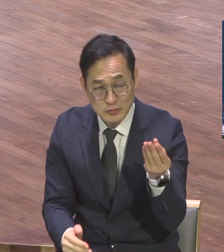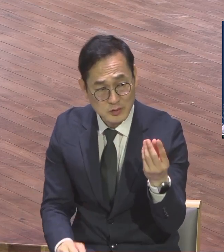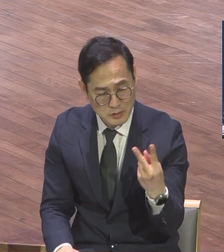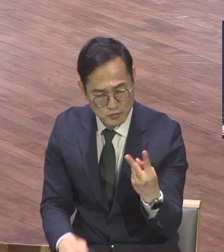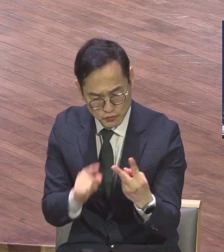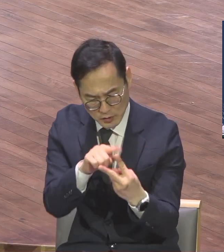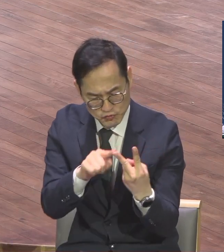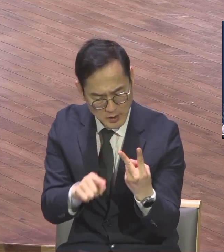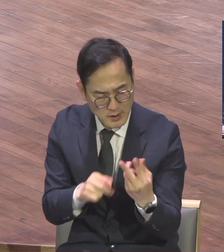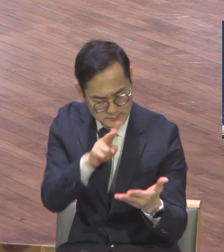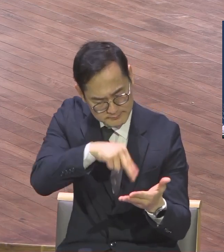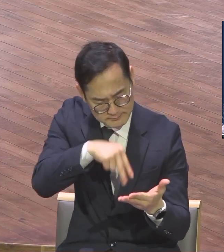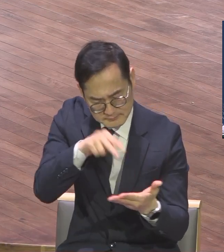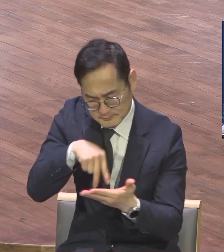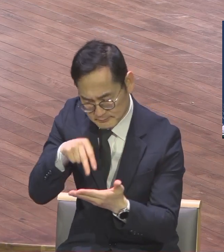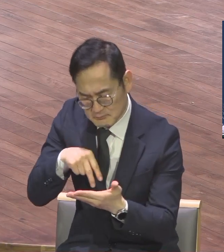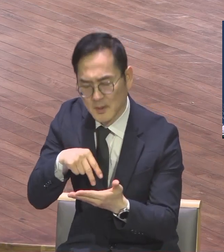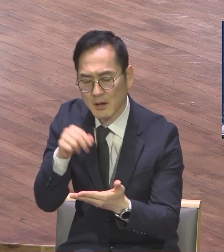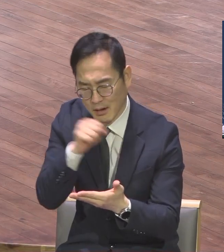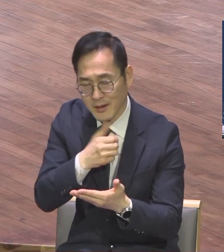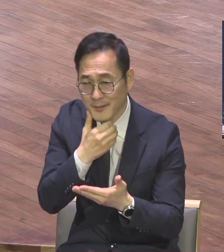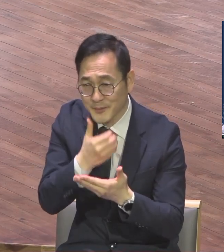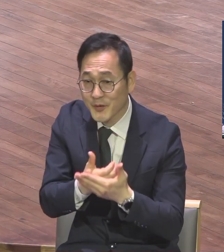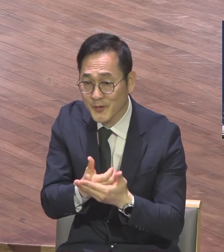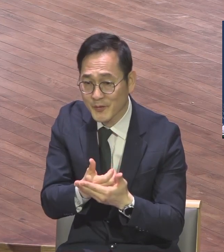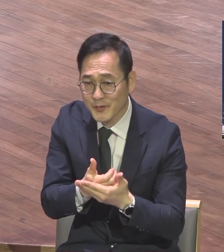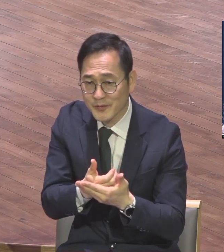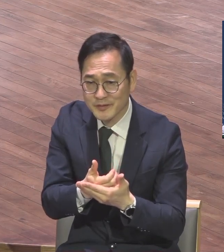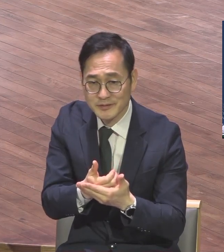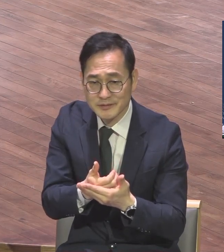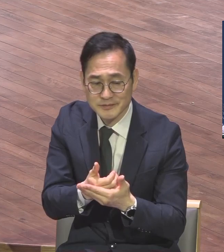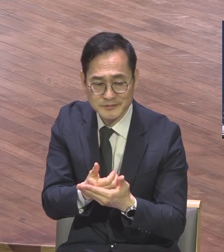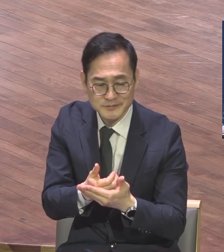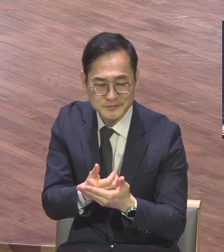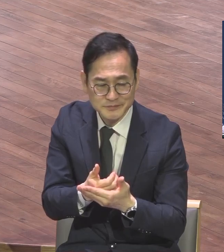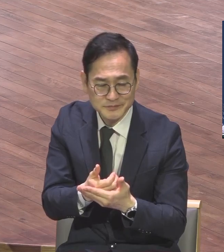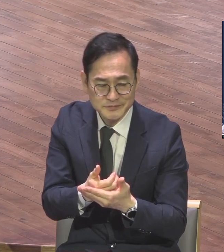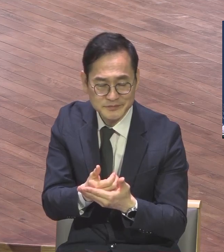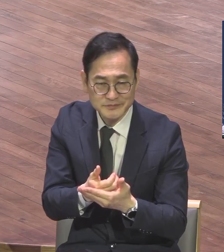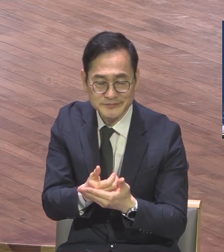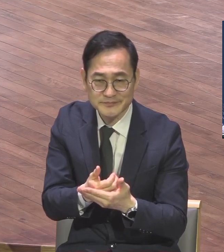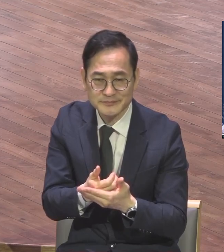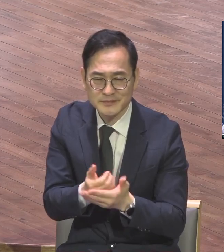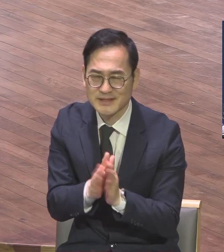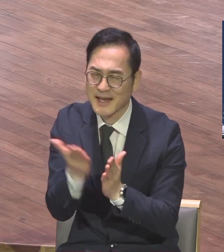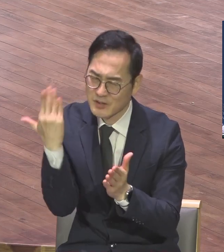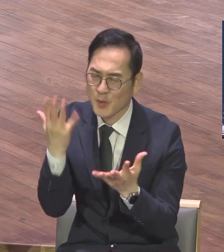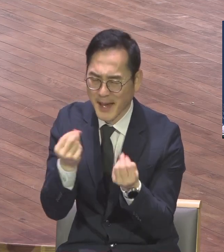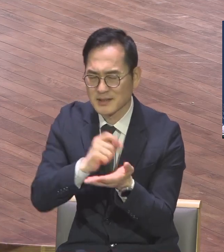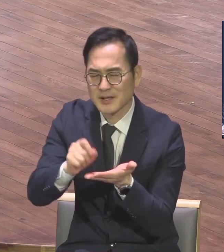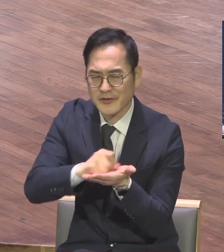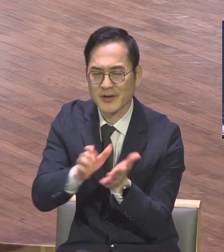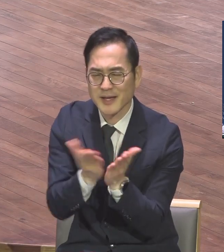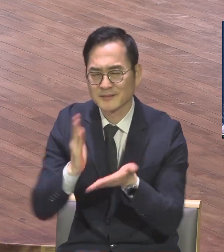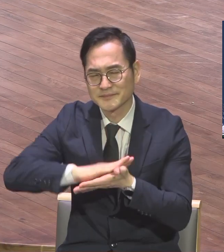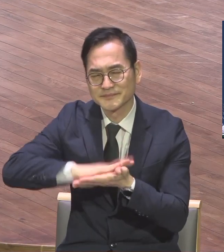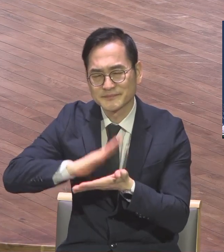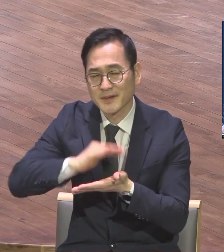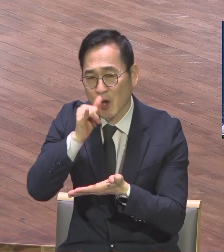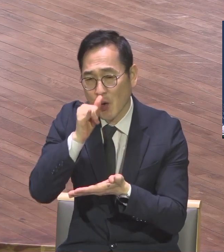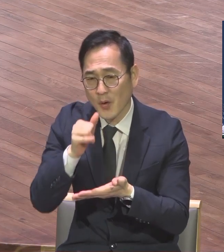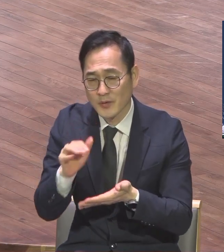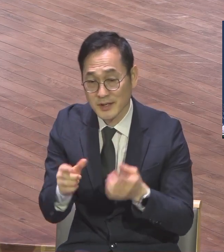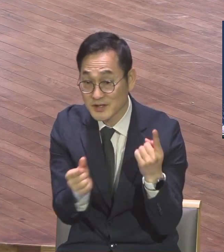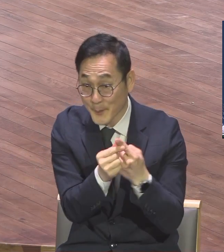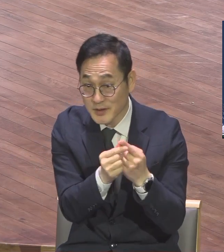때문인데 물론 그 전부터 아 그래서 그랬구나 하고 수긍하기 시작했지만은 그 첫 번째